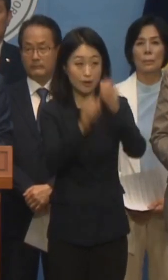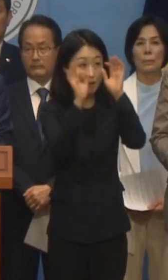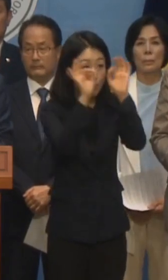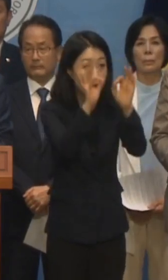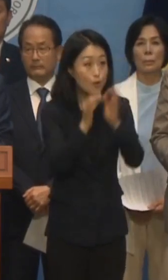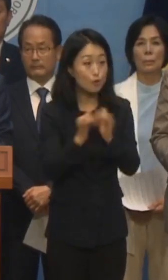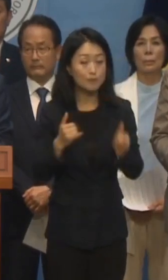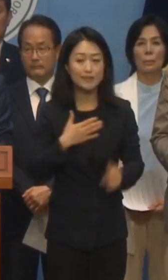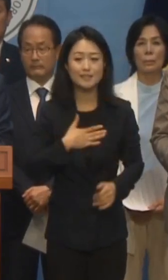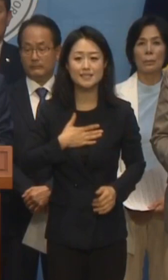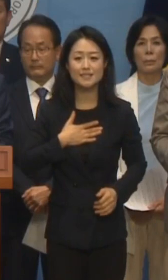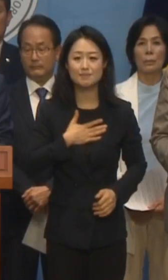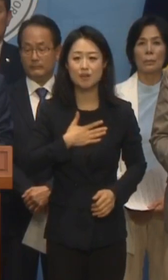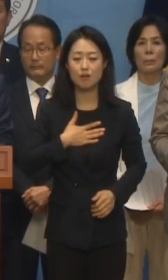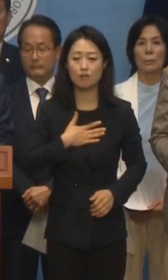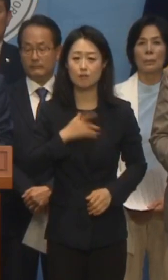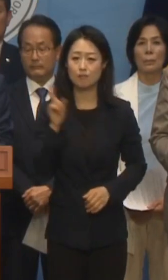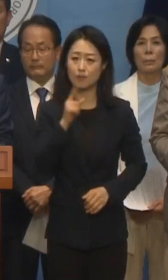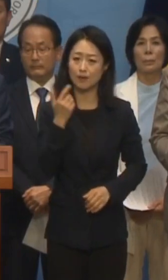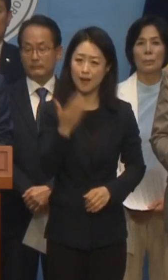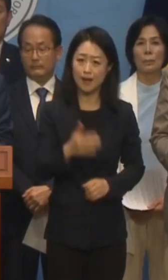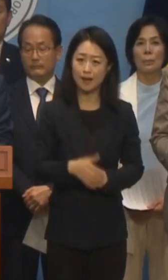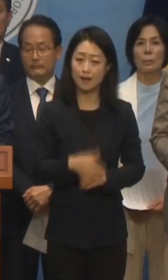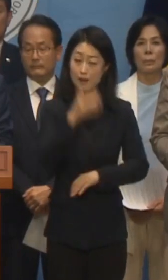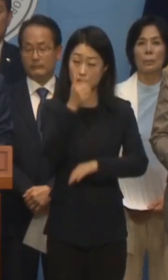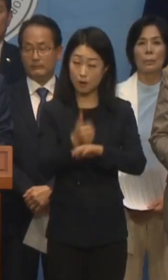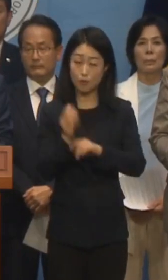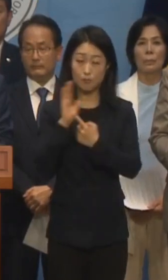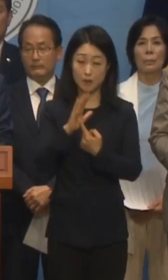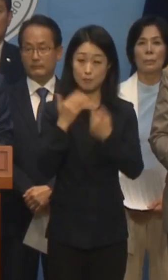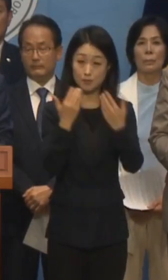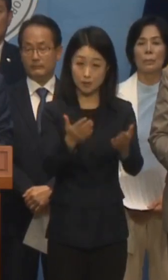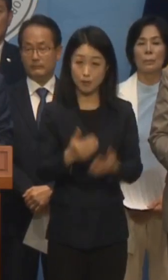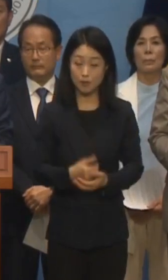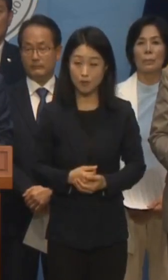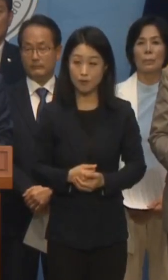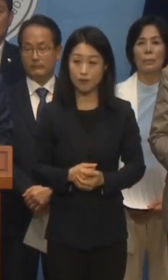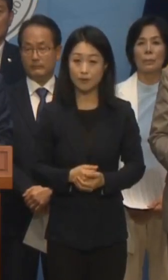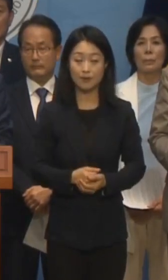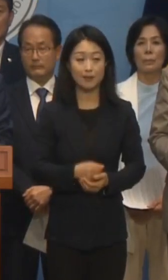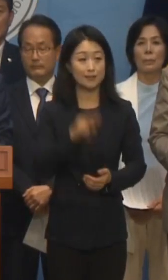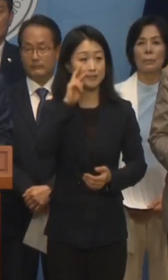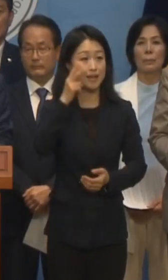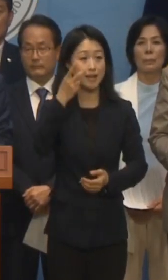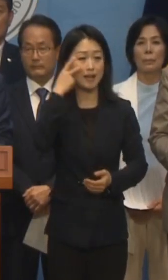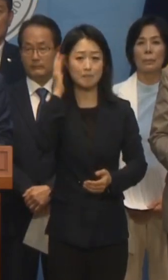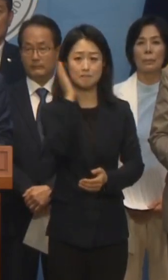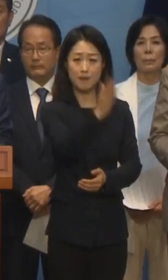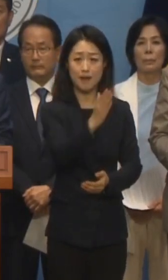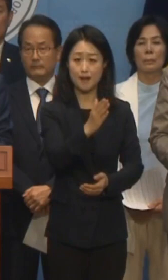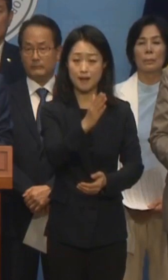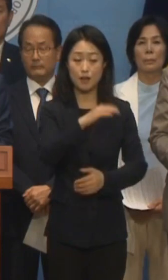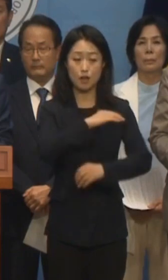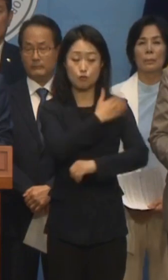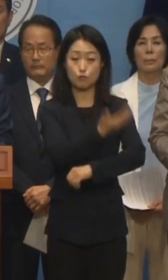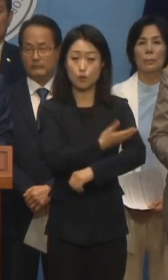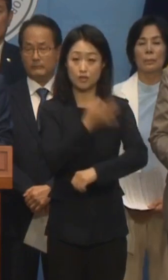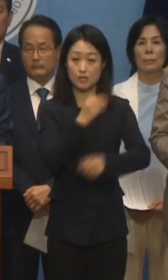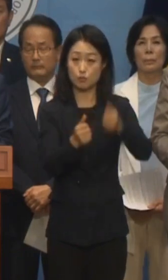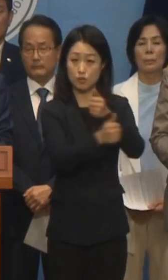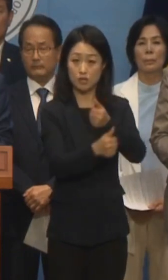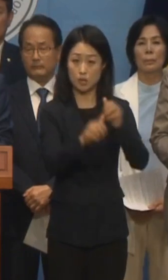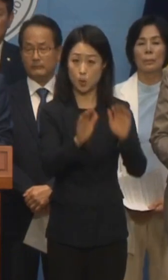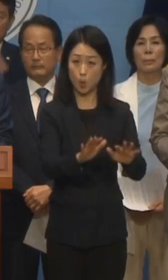국민의 심정을 대변해 결론부터 이야기하겠습니다. 착각하지 마십시오. 권익위는